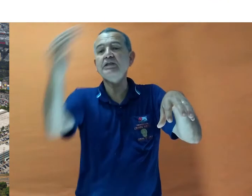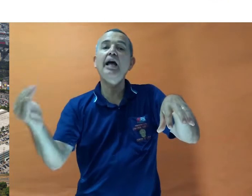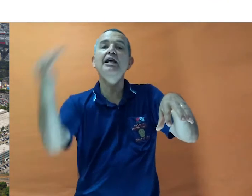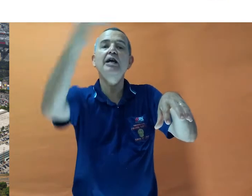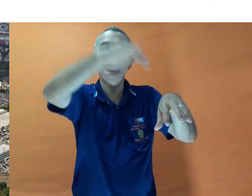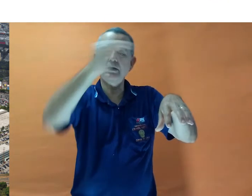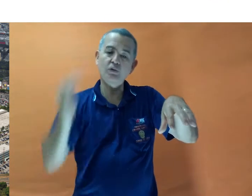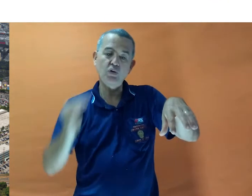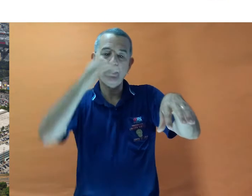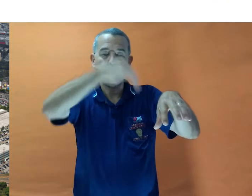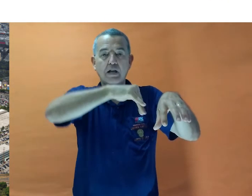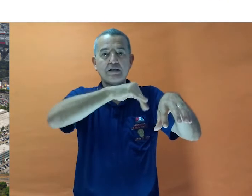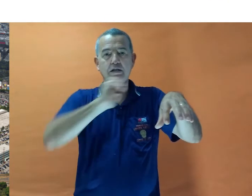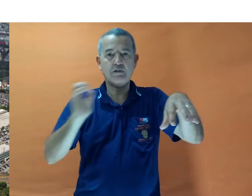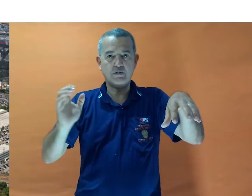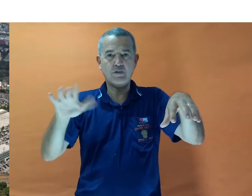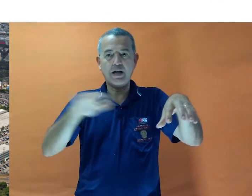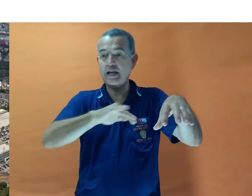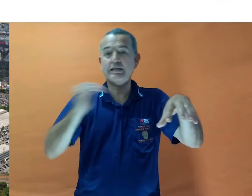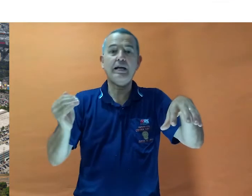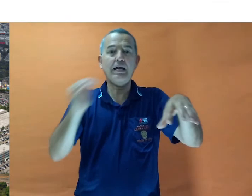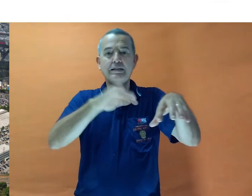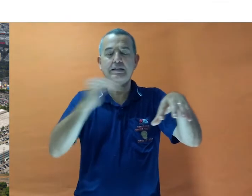ponte interligando